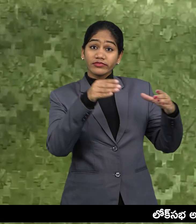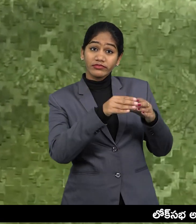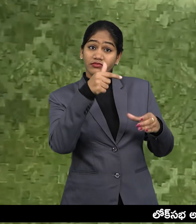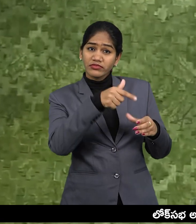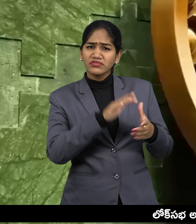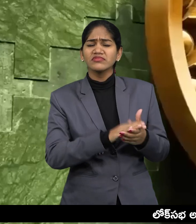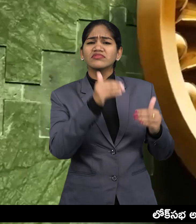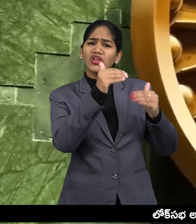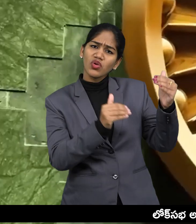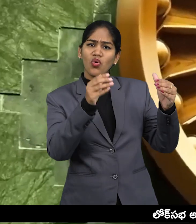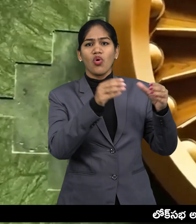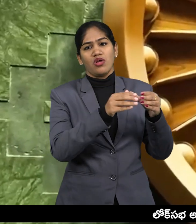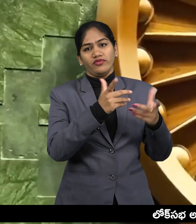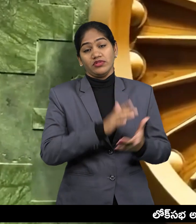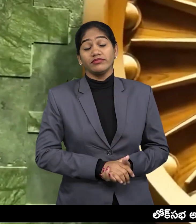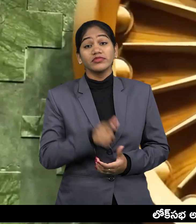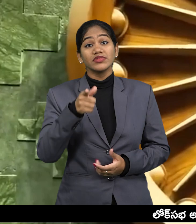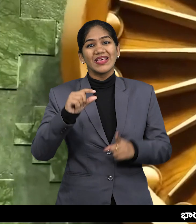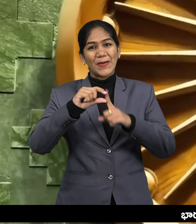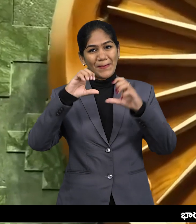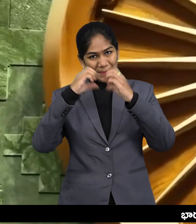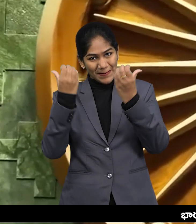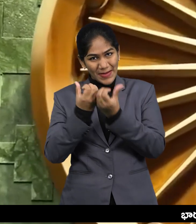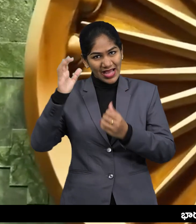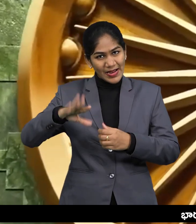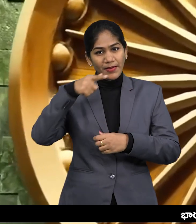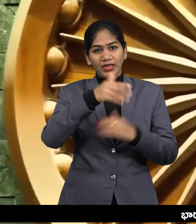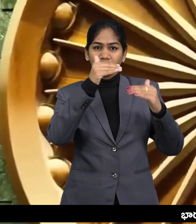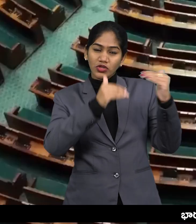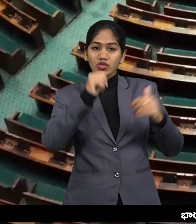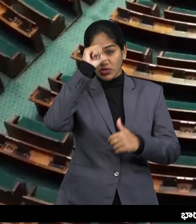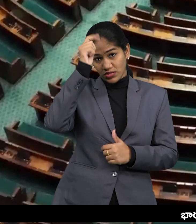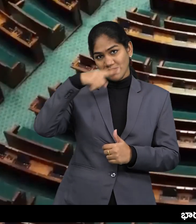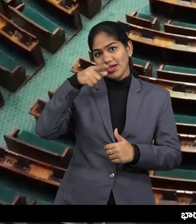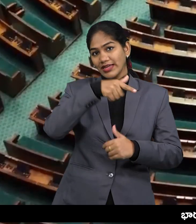లోక్సభ అనేది ఎన్నికైన ప్రతినిధులతో కూడిన భారత పార్లమెంటు దిగువ సభ.